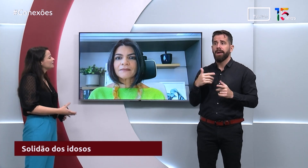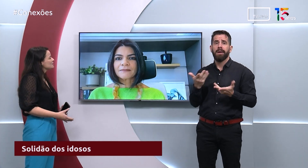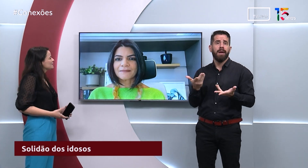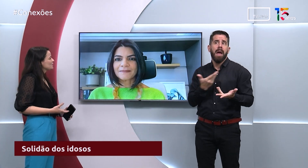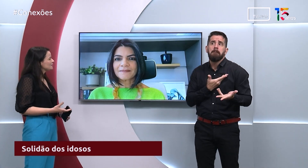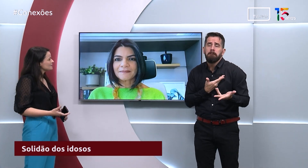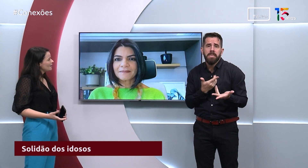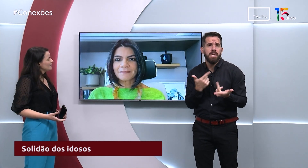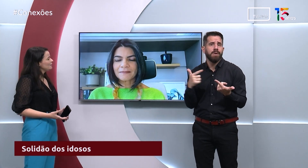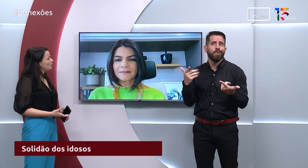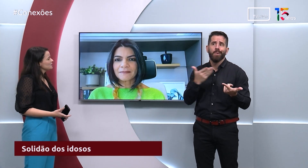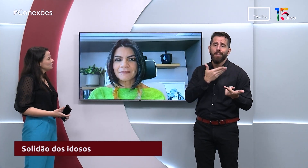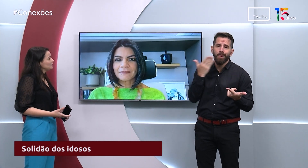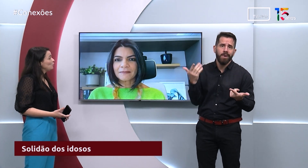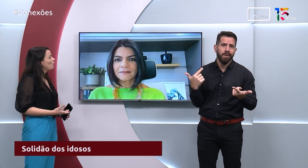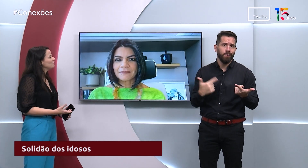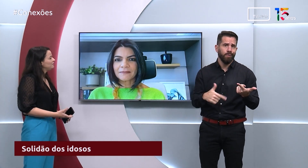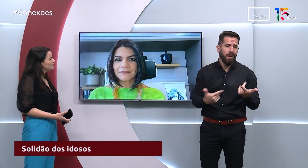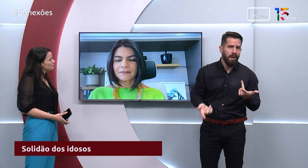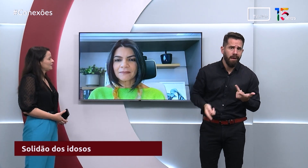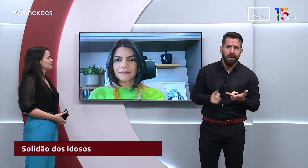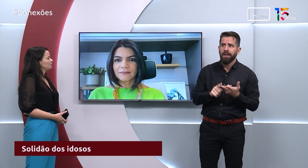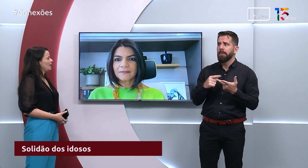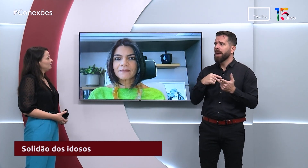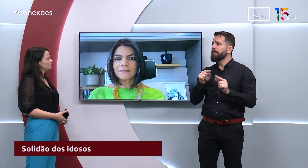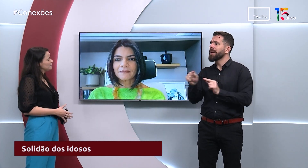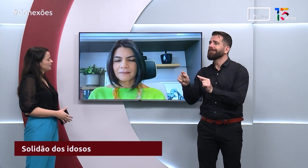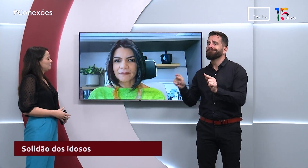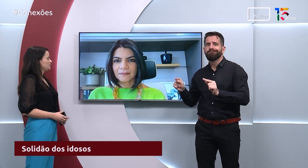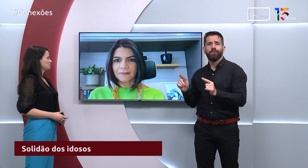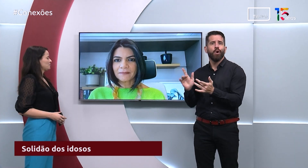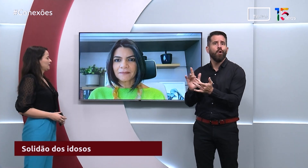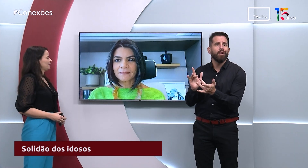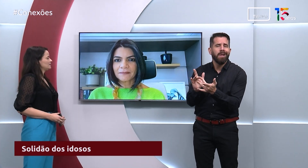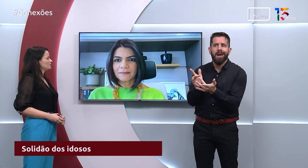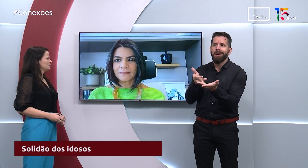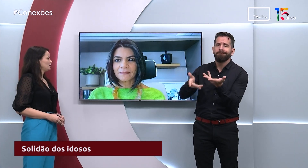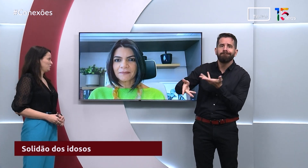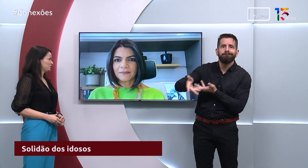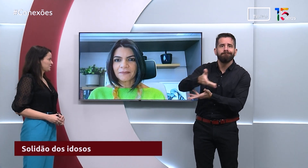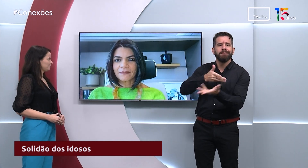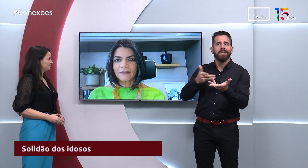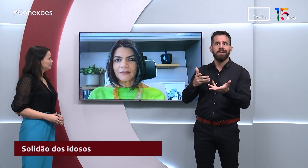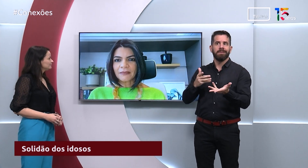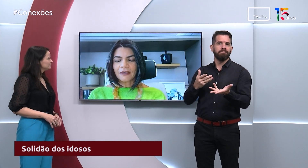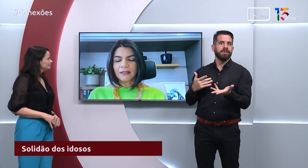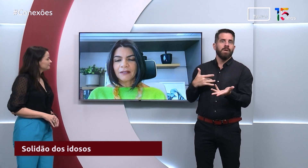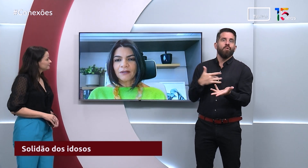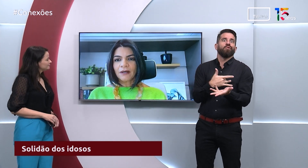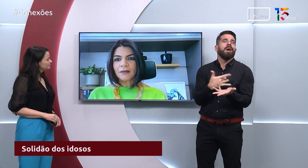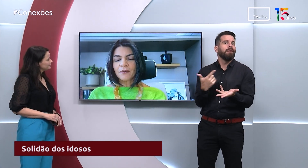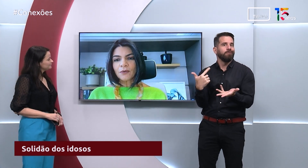né, ou outras pessoas que possam ter um convívio mais saudável. Explica pra gente como é que tá essa situação hoje.